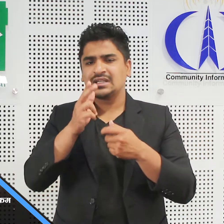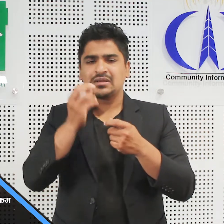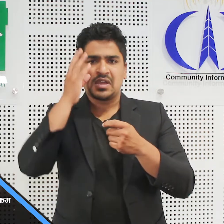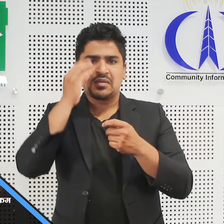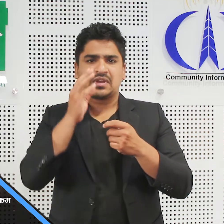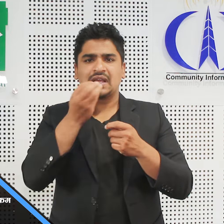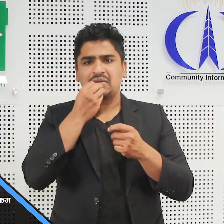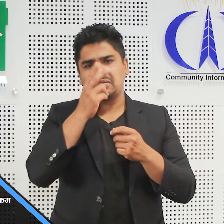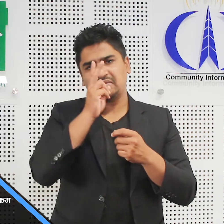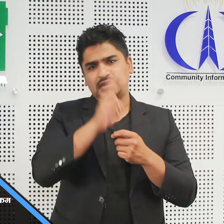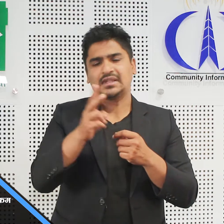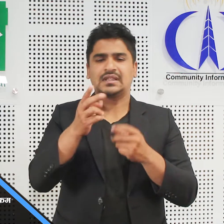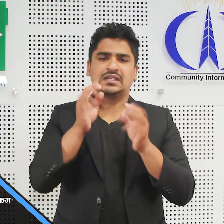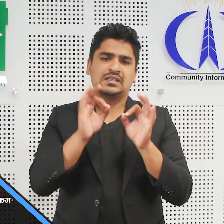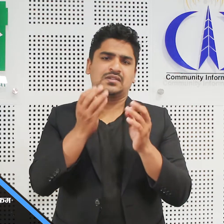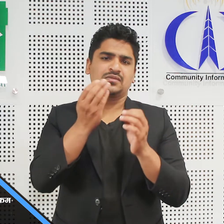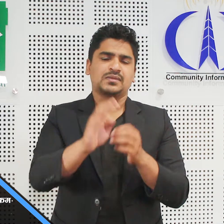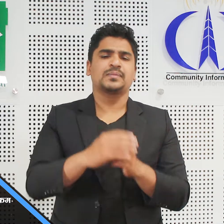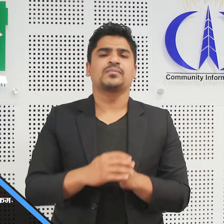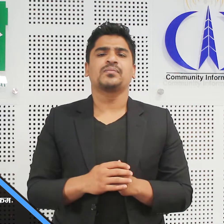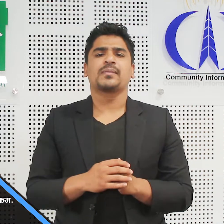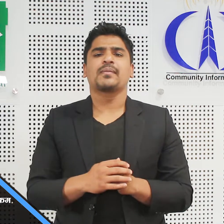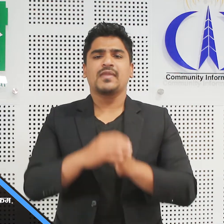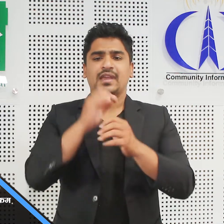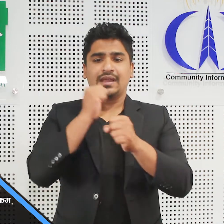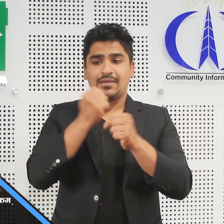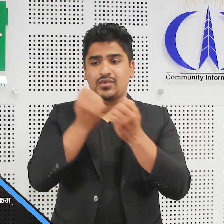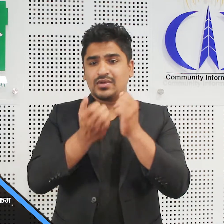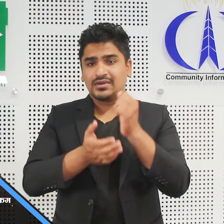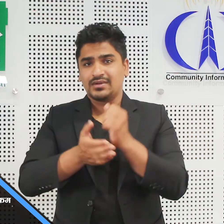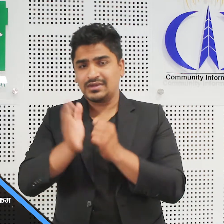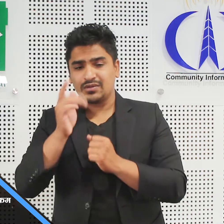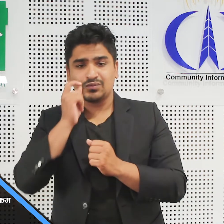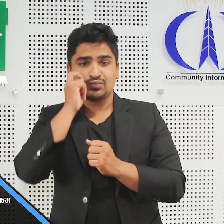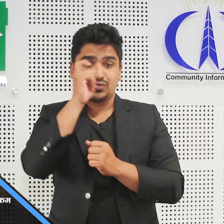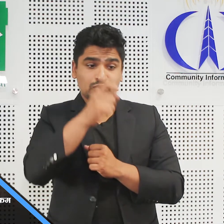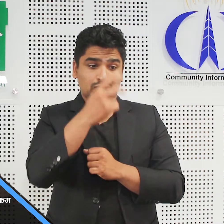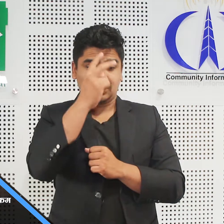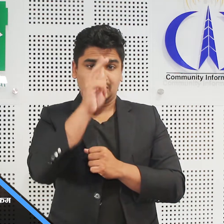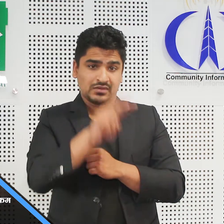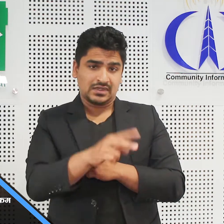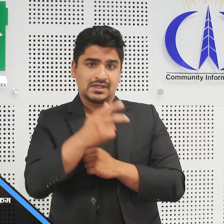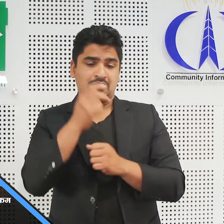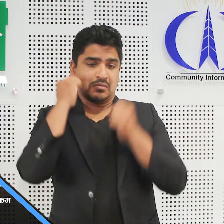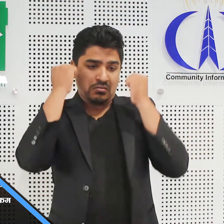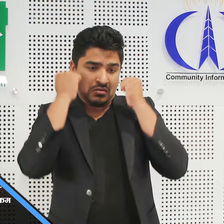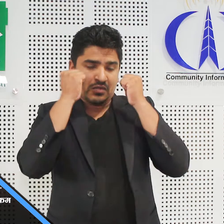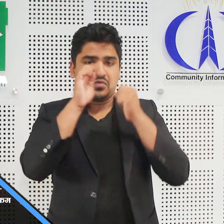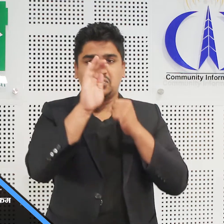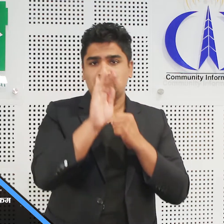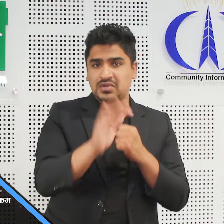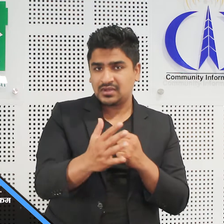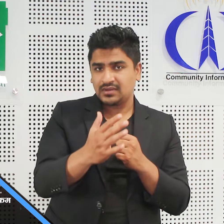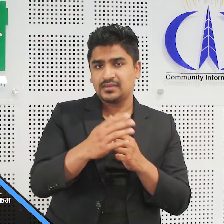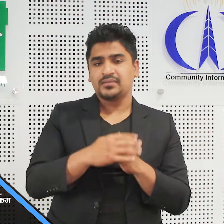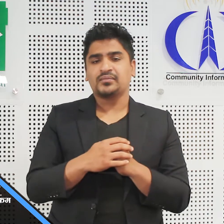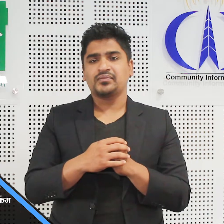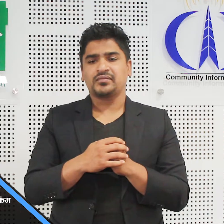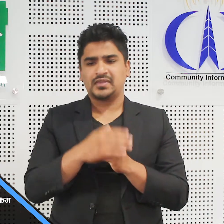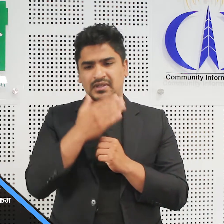1-2 सय पनि हुँदैन। अब त्यसले त त्यो सपिङ गर्नु, यसो चिया केही बिहान बेलुका खानु त्यति नै ठिक्क हुन्छ। काम गर्नु जाउँ,